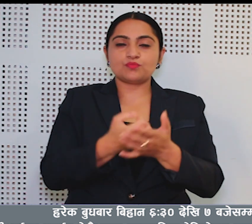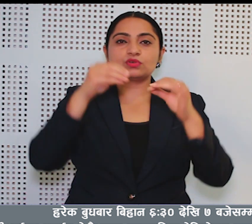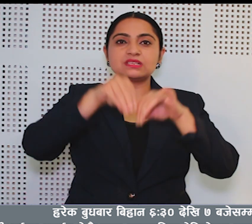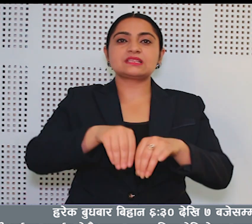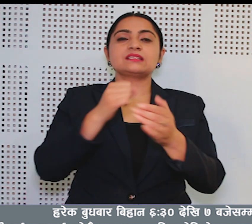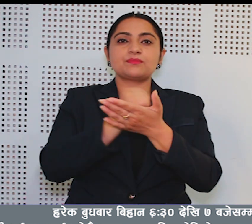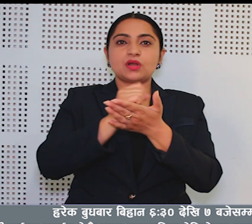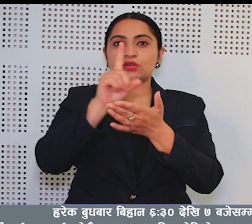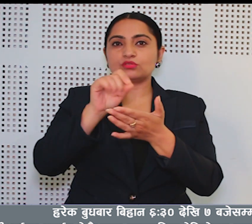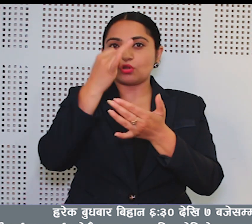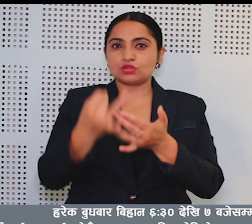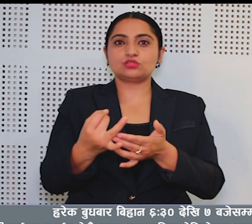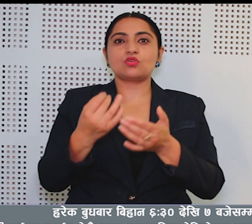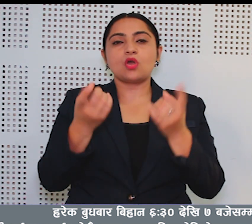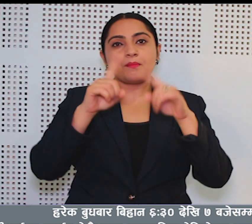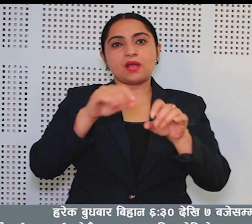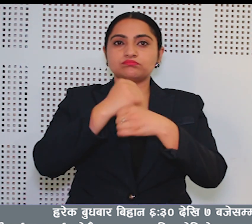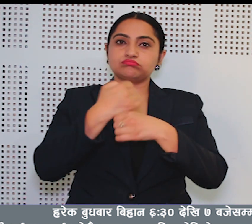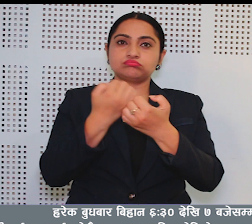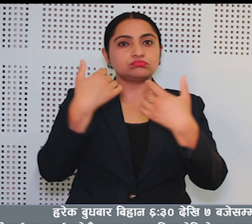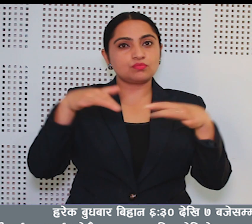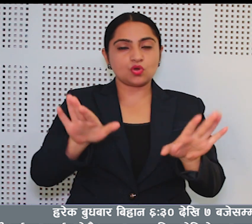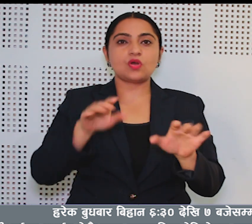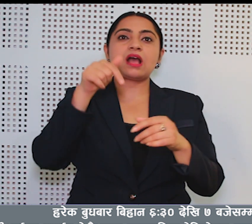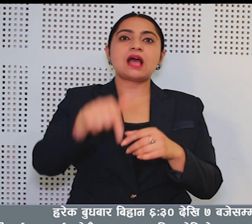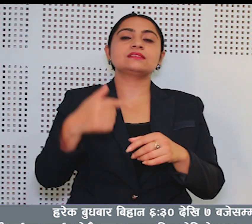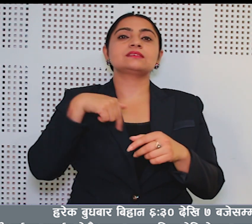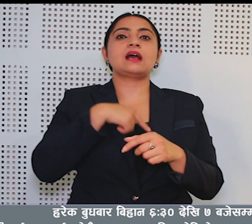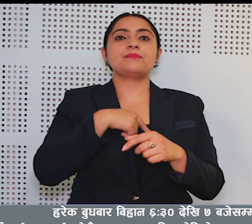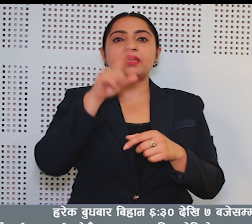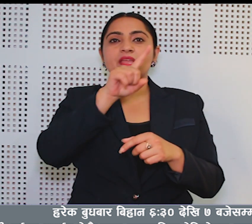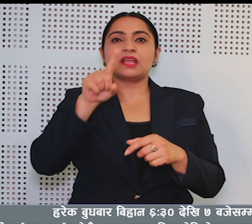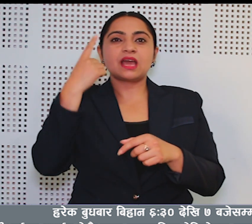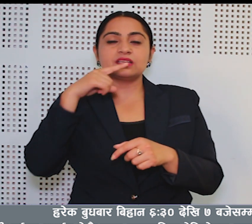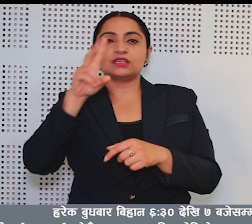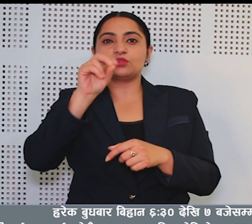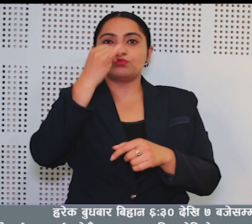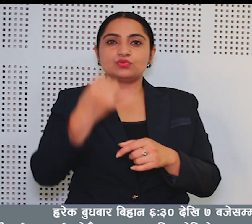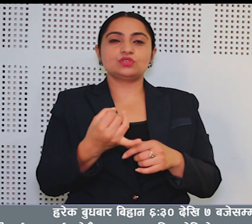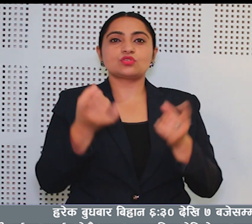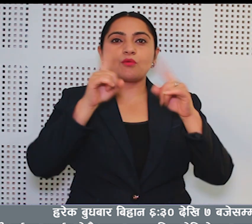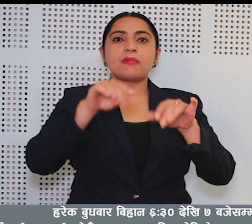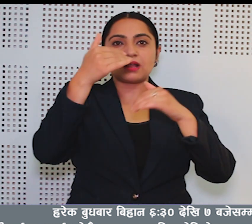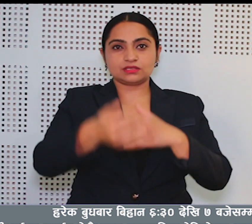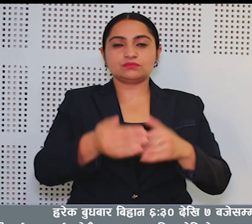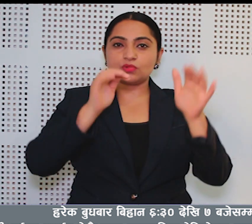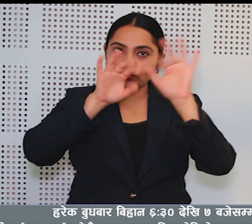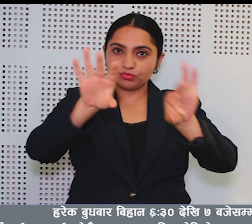10औं भागसम्मको समीक्षा गरिसकेका छौं भने आज हामी 11 देखि 20औं भागसम्म प्रसारण भएका कार्यक्रमको विशेष